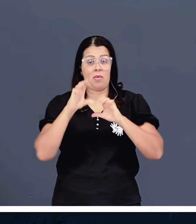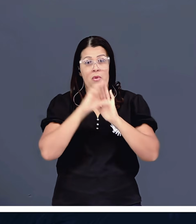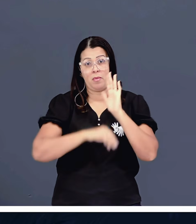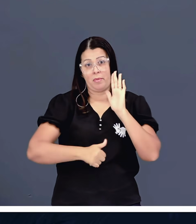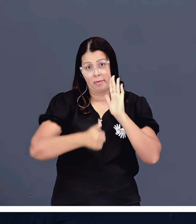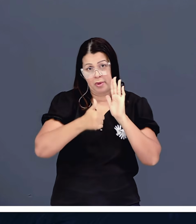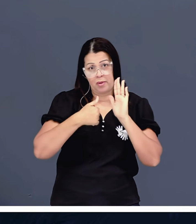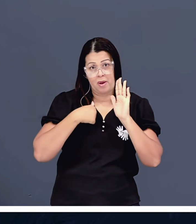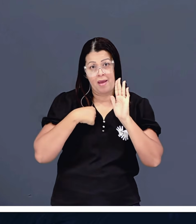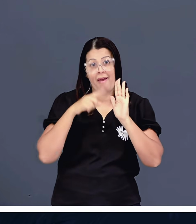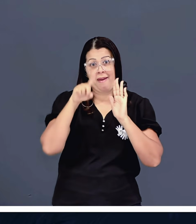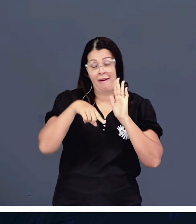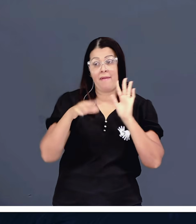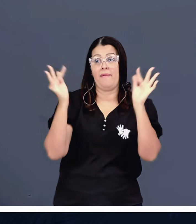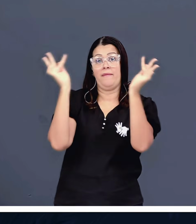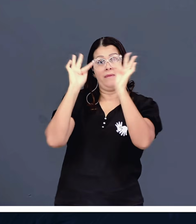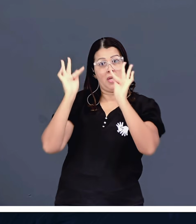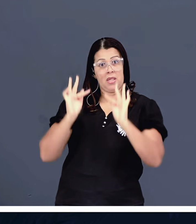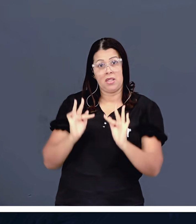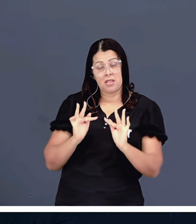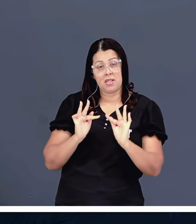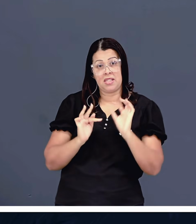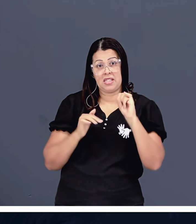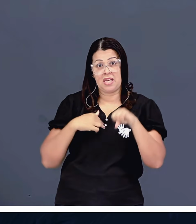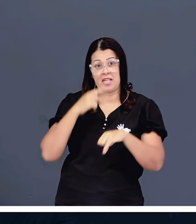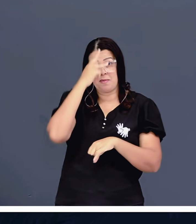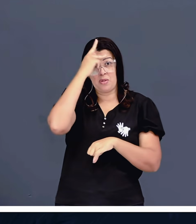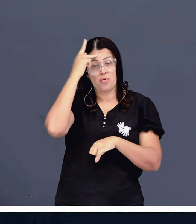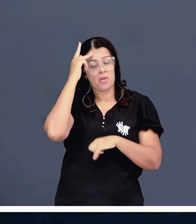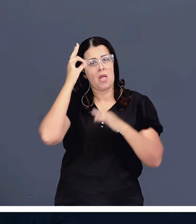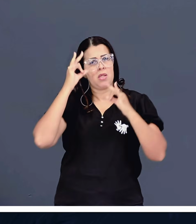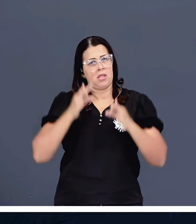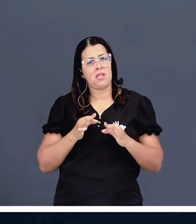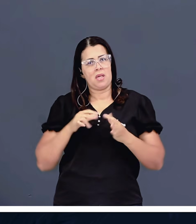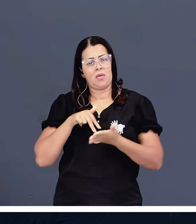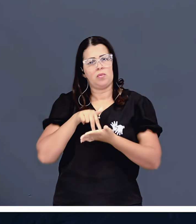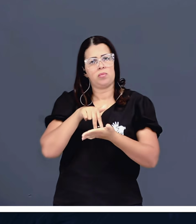é feliz quem não anda no conselho errado.